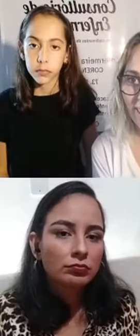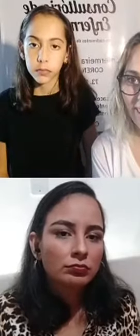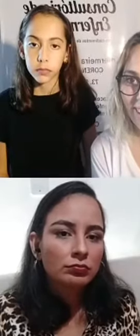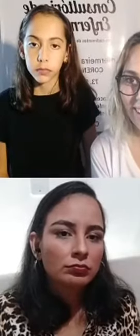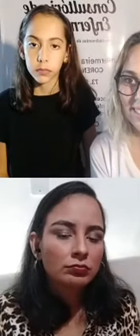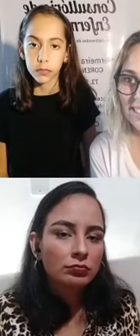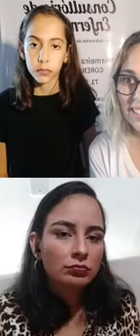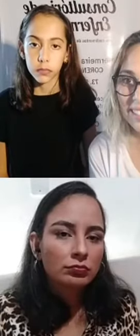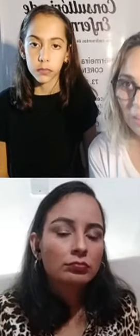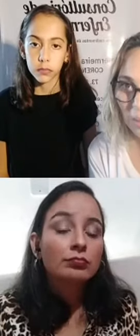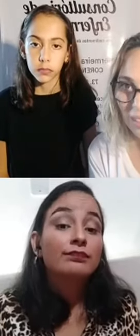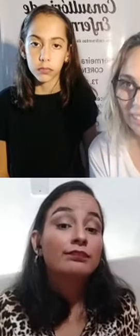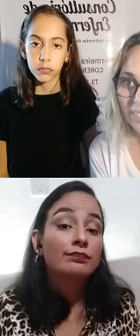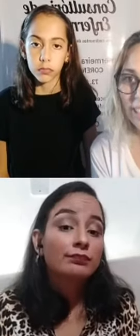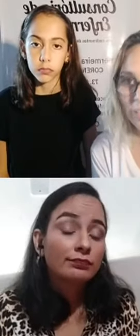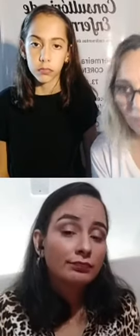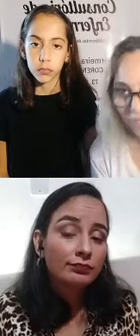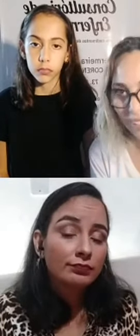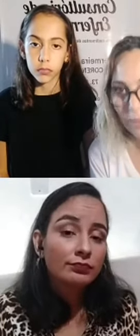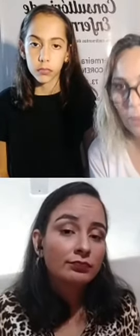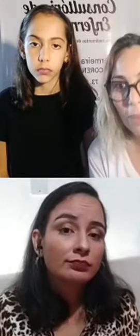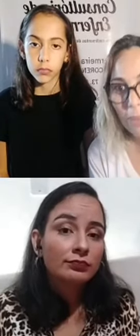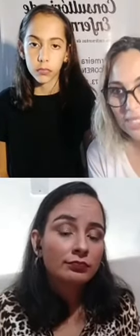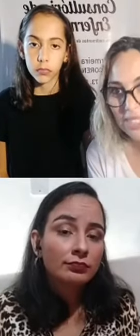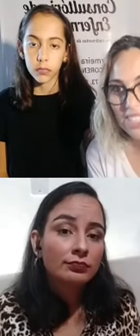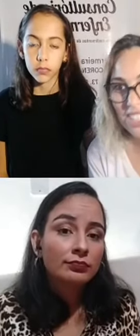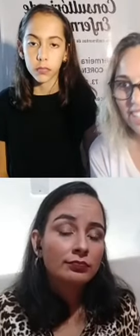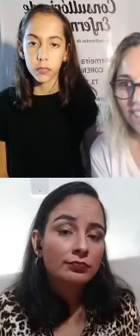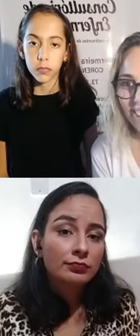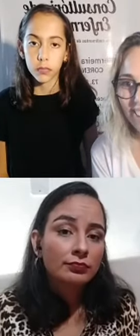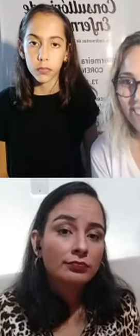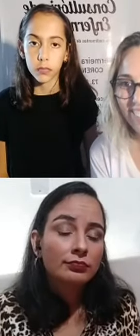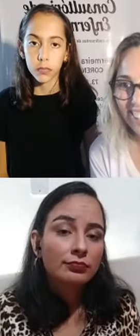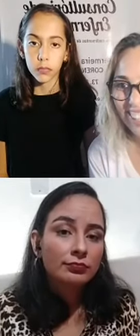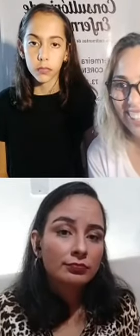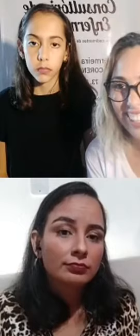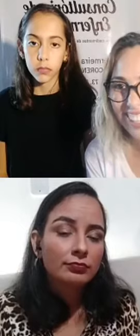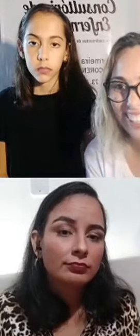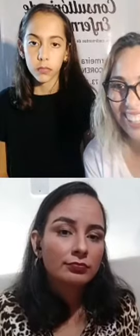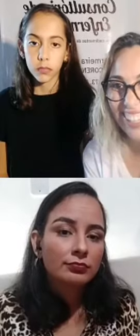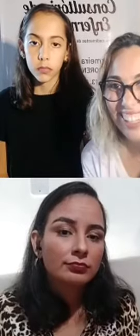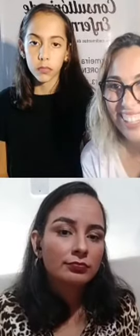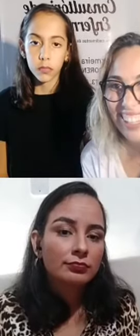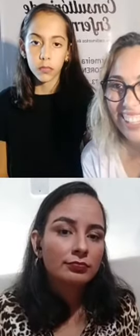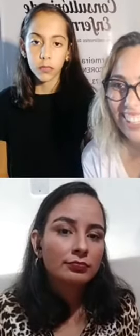né? Eles se sentem acolhidos com o quê? Com o abraço da tia, não é?